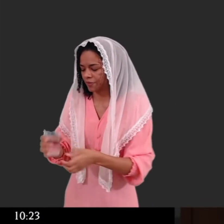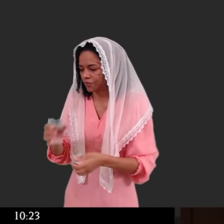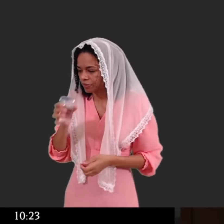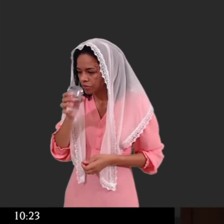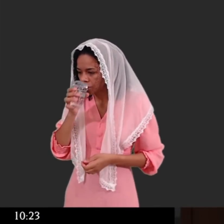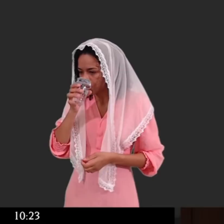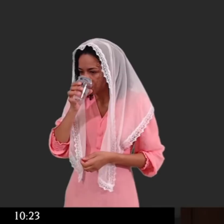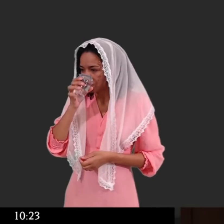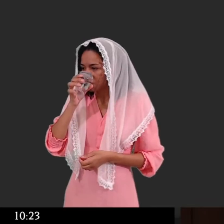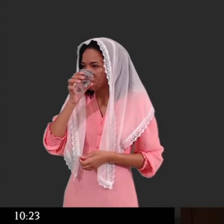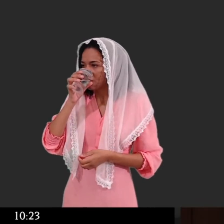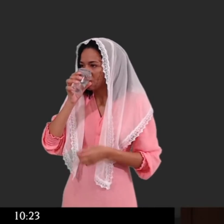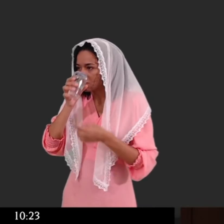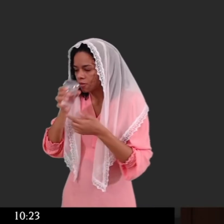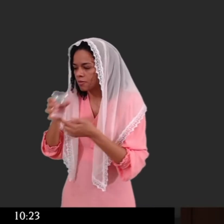Amém. Irmãos,